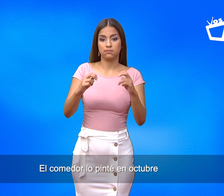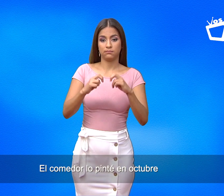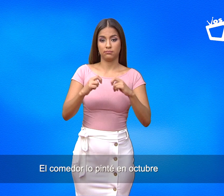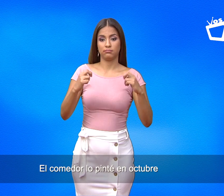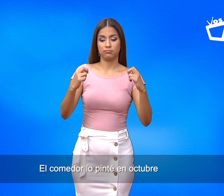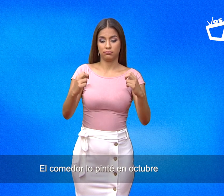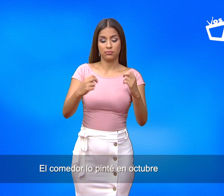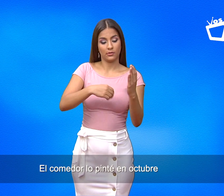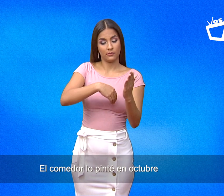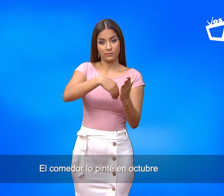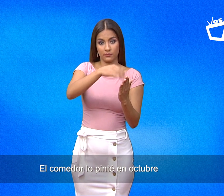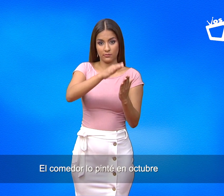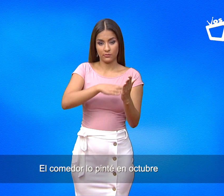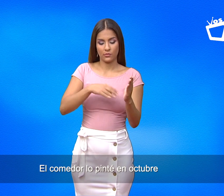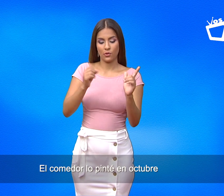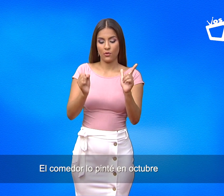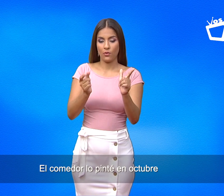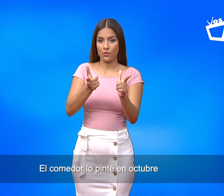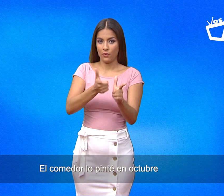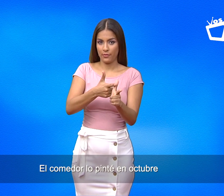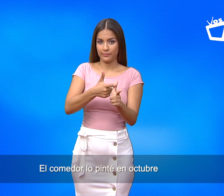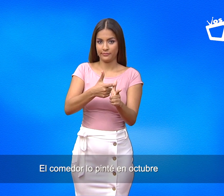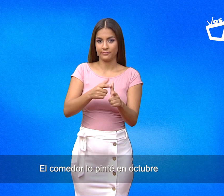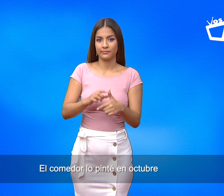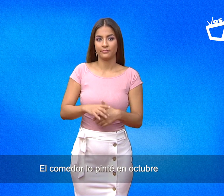el comedor lo pinte en octubre